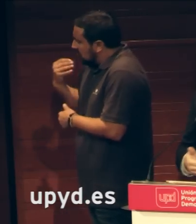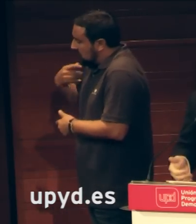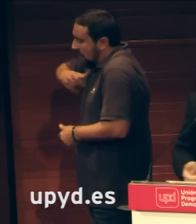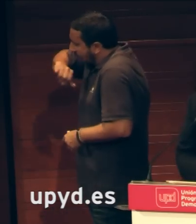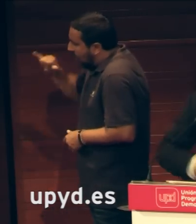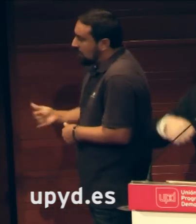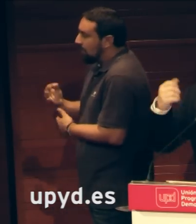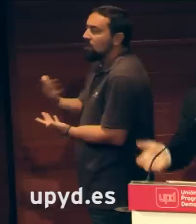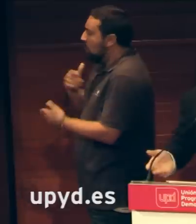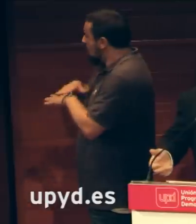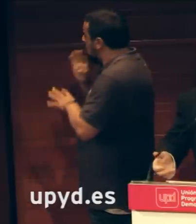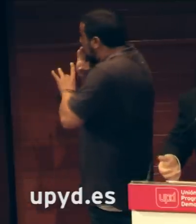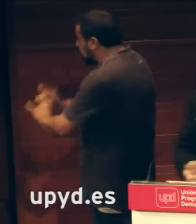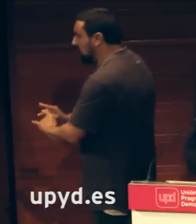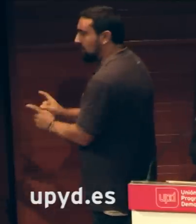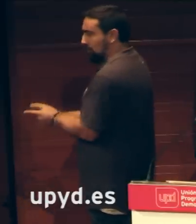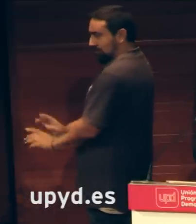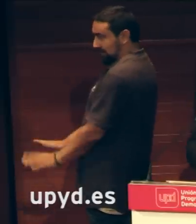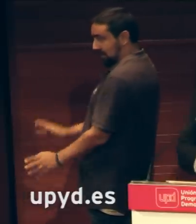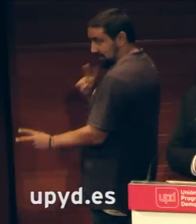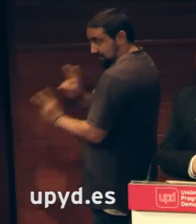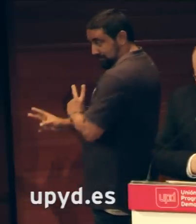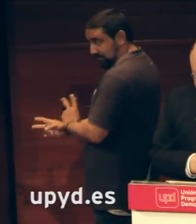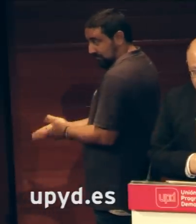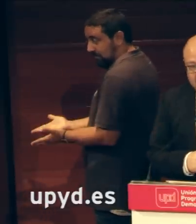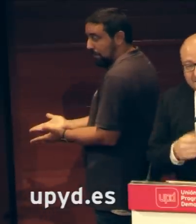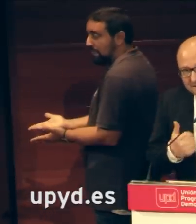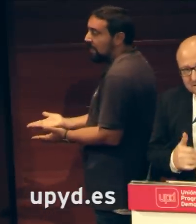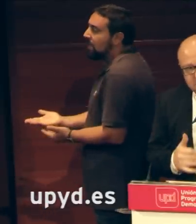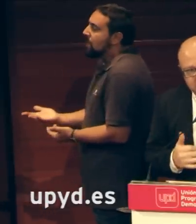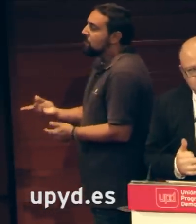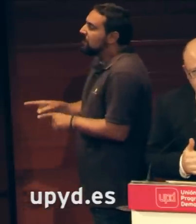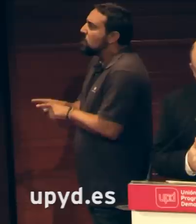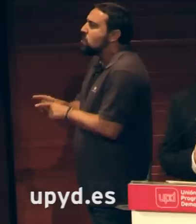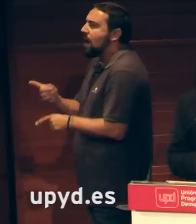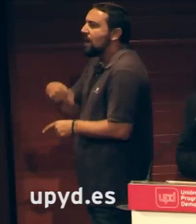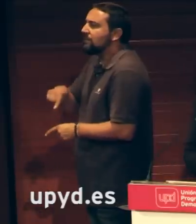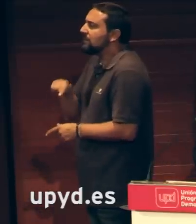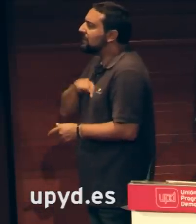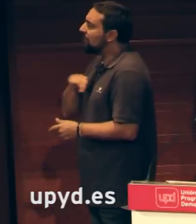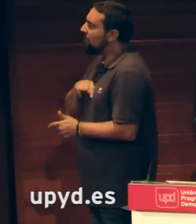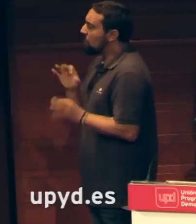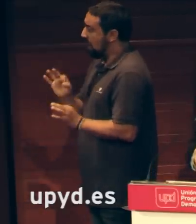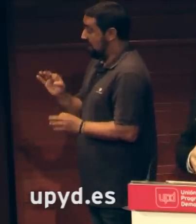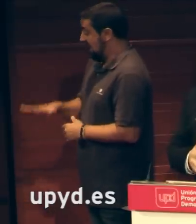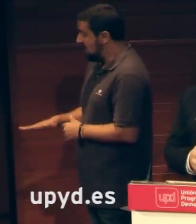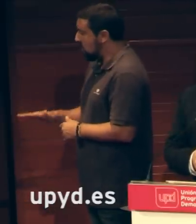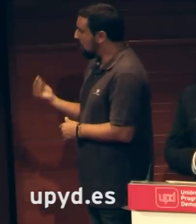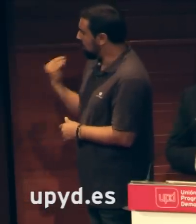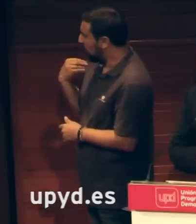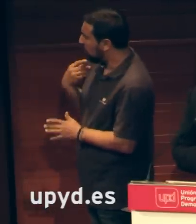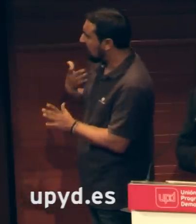final acabas diciendo ¡porque sí!, ¿no? Y tienes la sensación de que en el fondo la pregunta del niño tenía